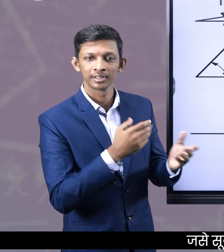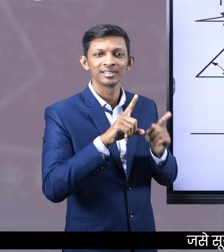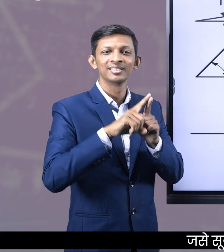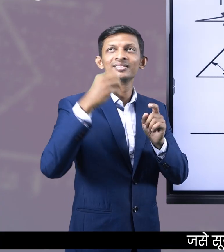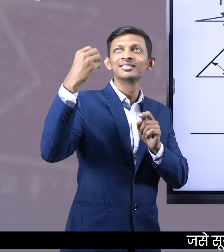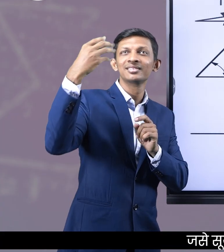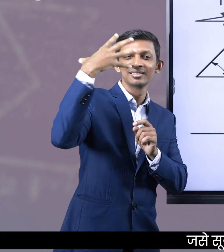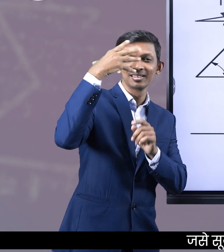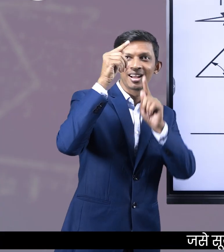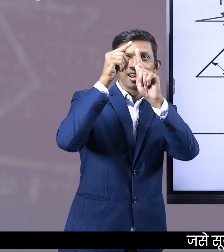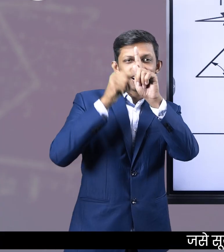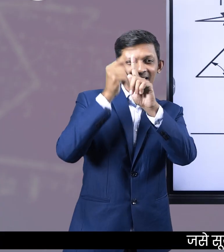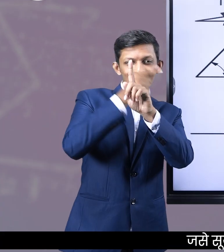बाहेर चमकत आहे.